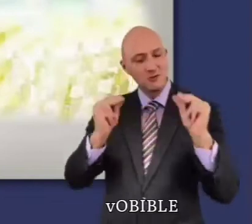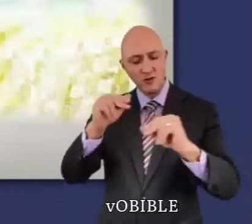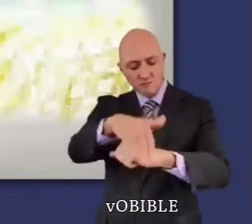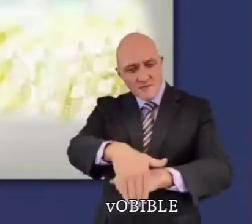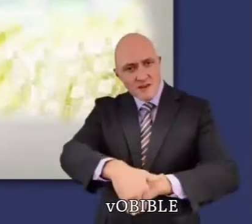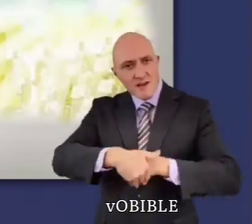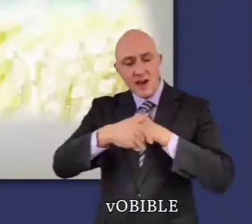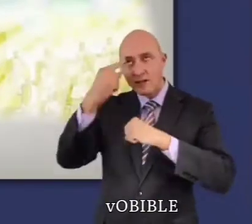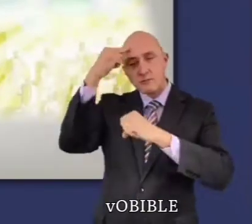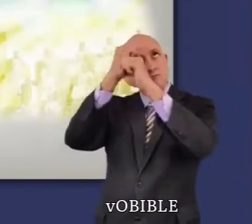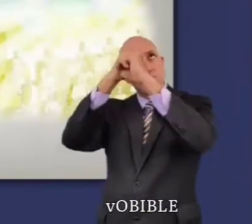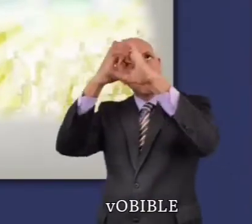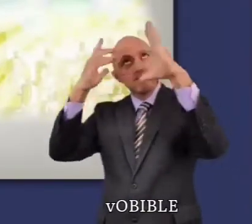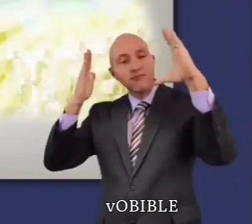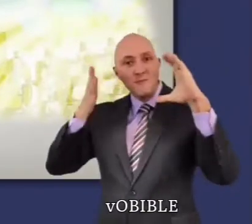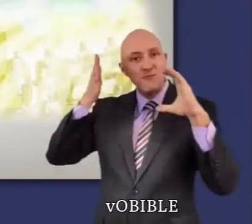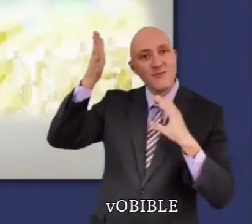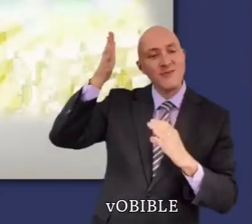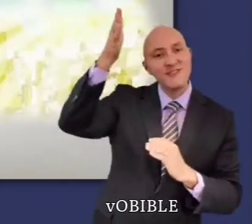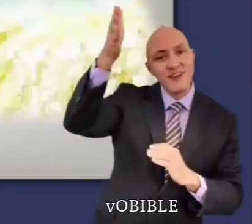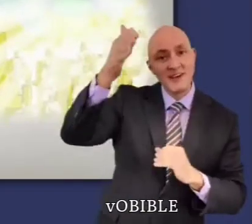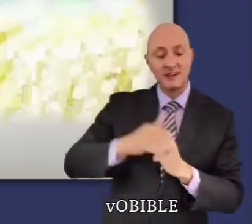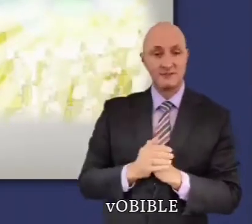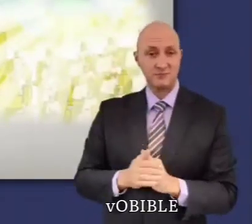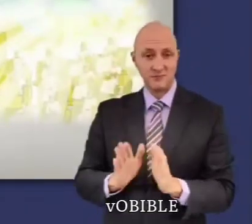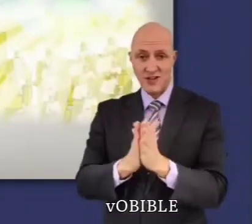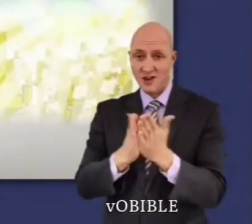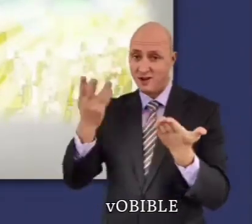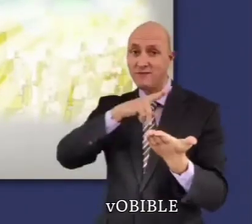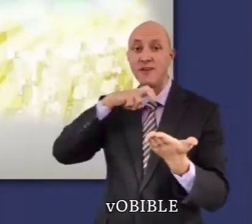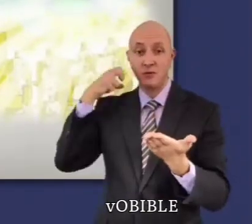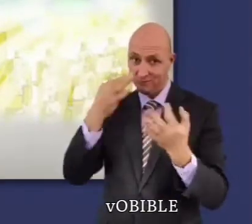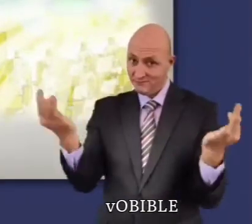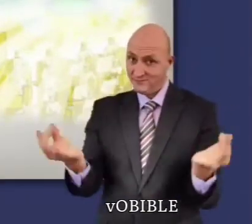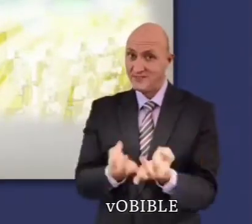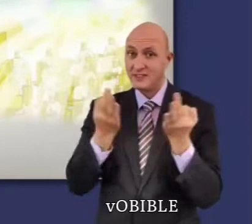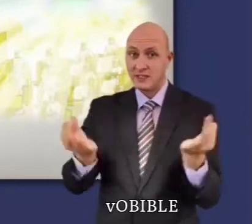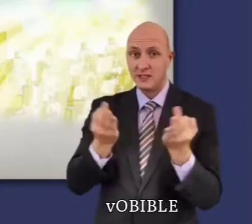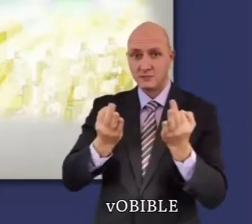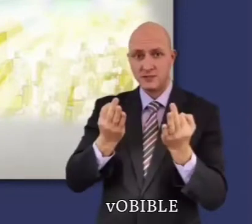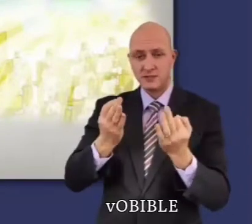étrangers, et ils doivent respecter les personnes âgées.